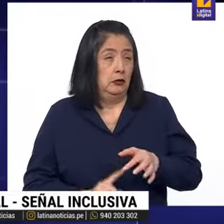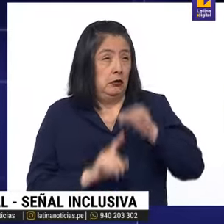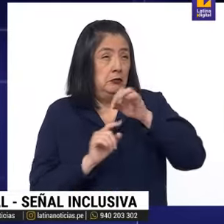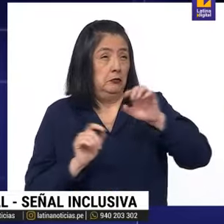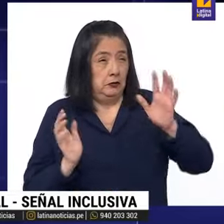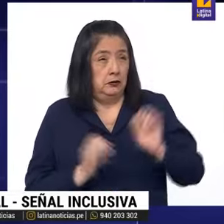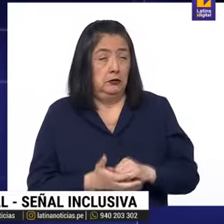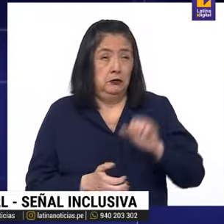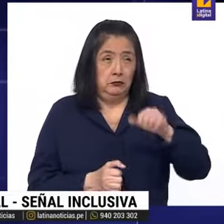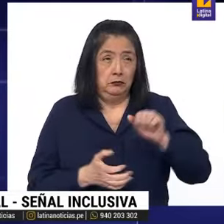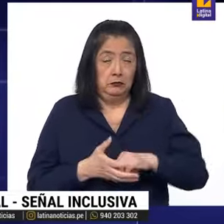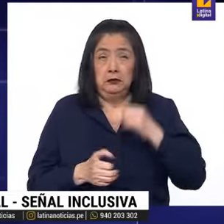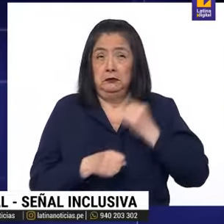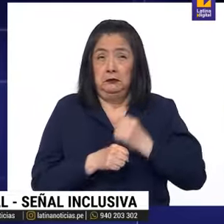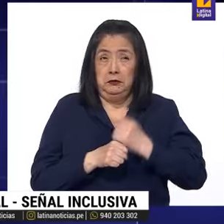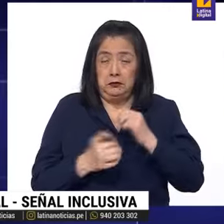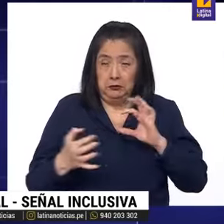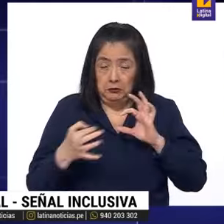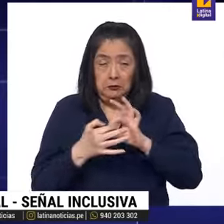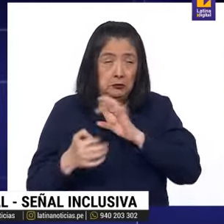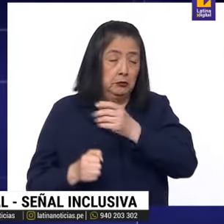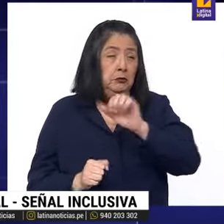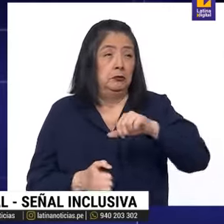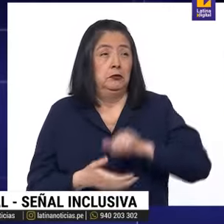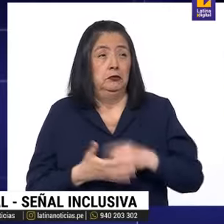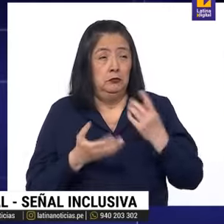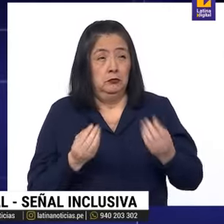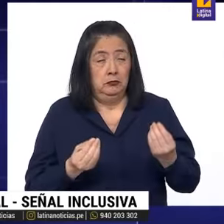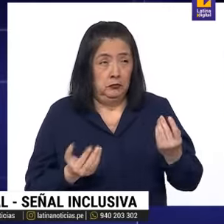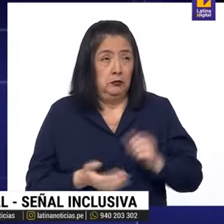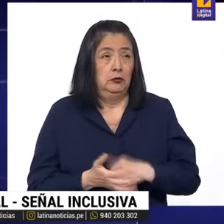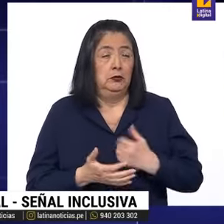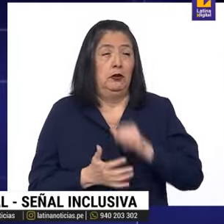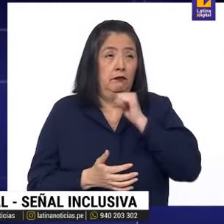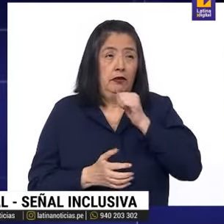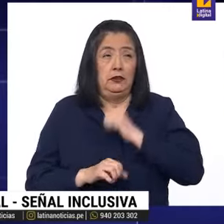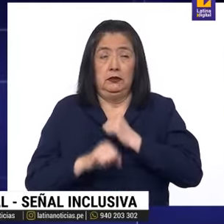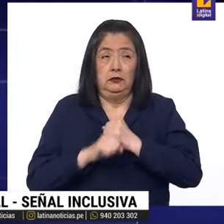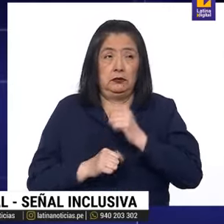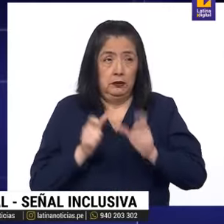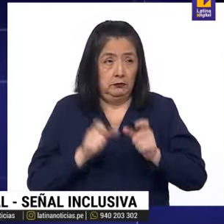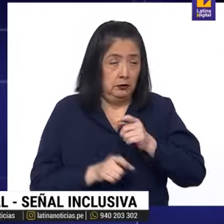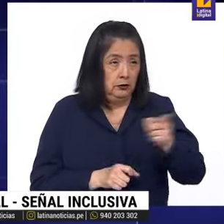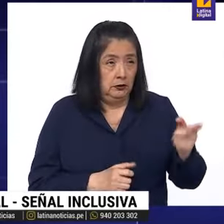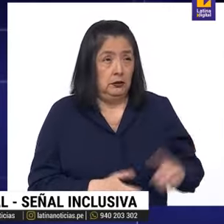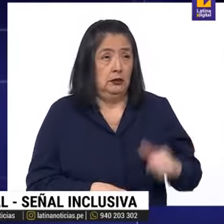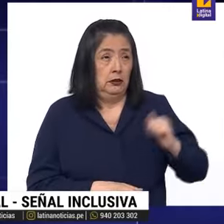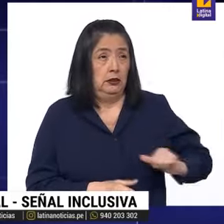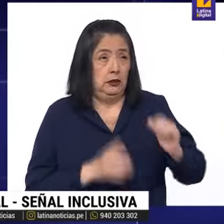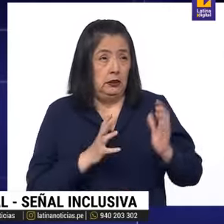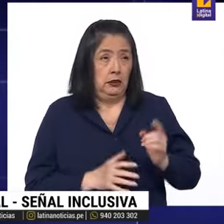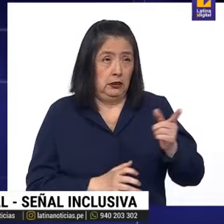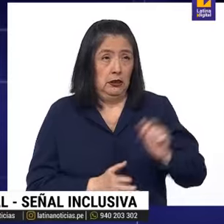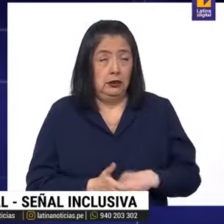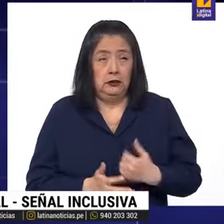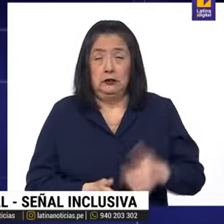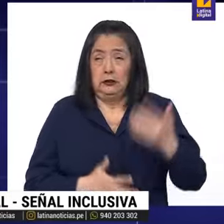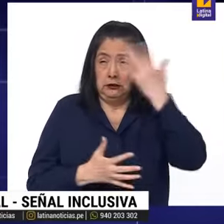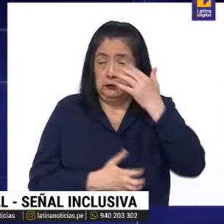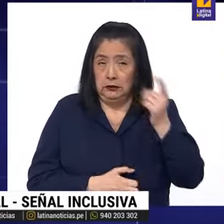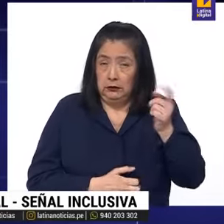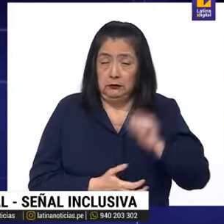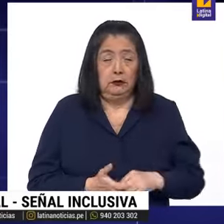para, digamos, articular estrategias que tengan que ver mucho con la inseguridad ciudadana. Estamos con el alcalde de San